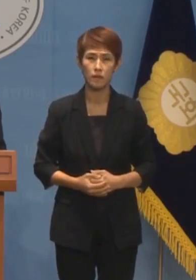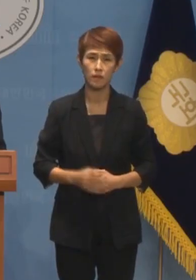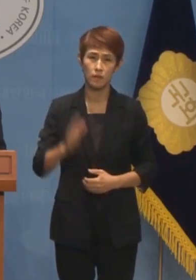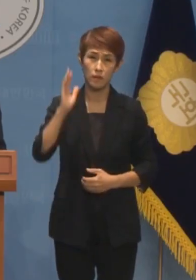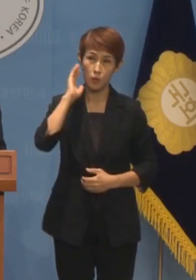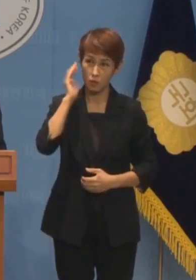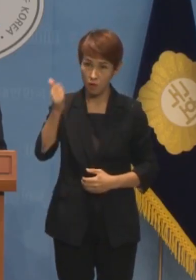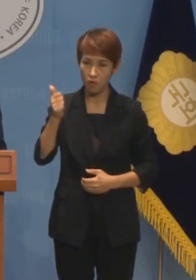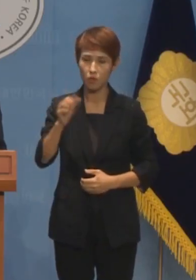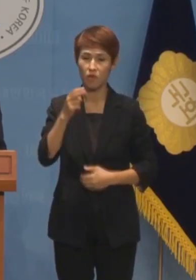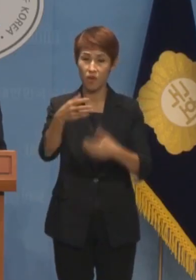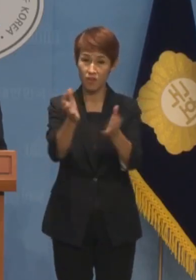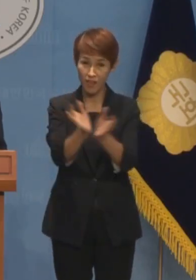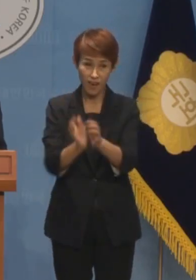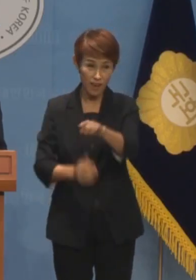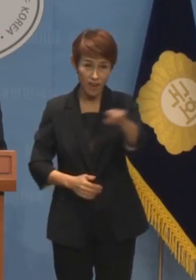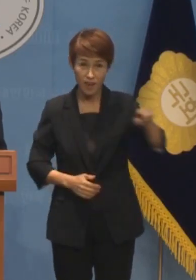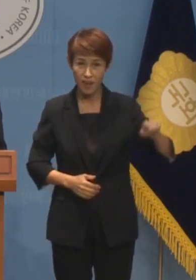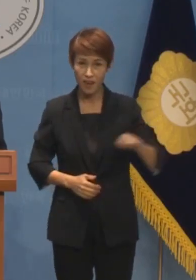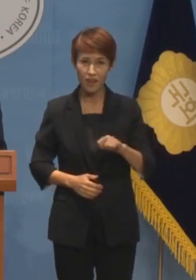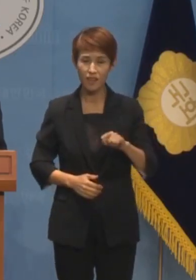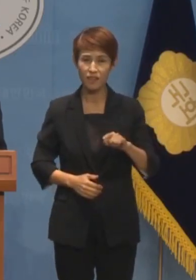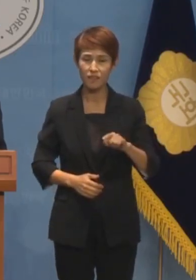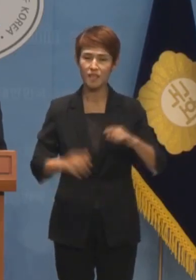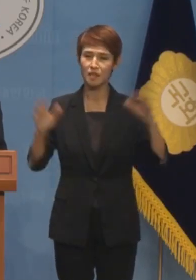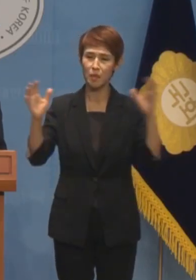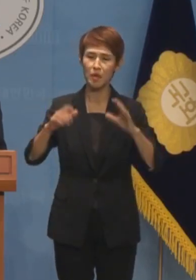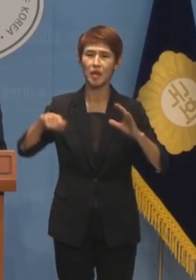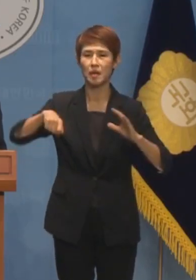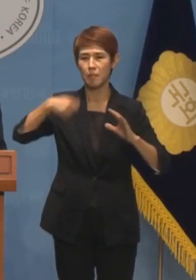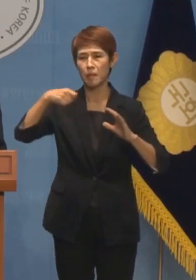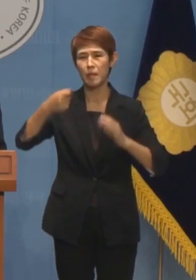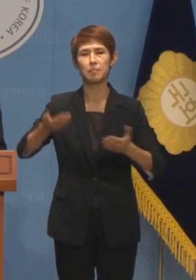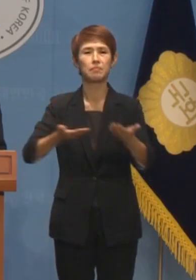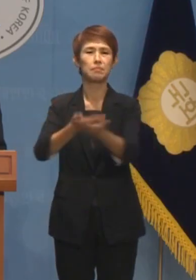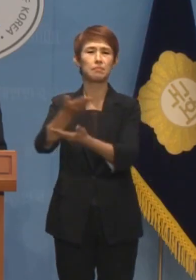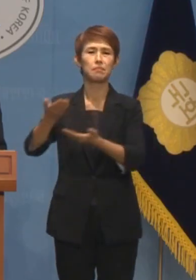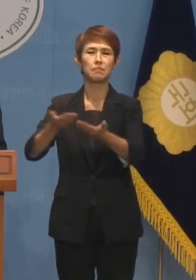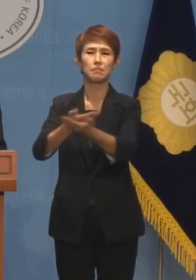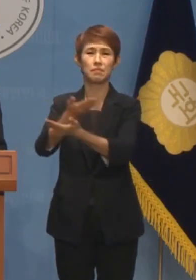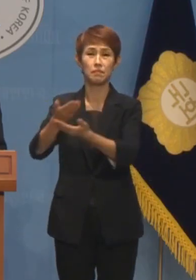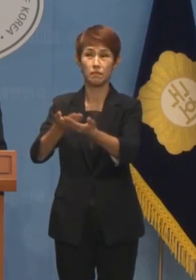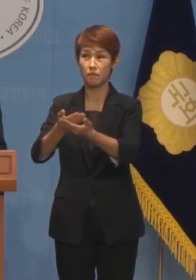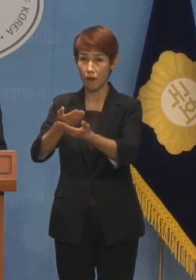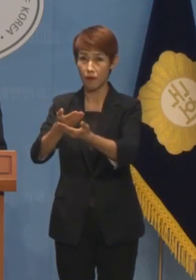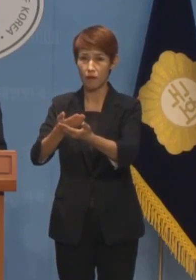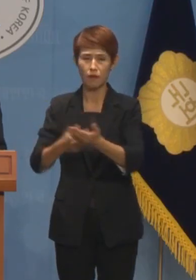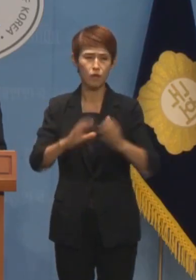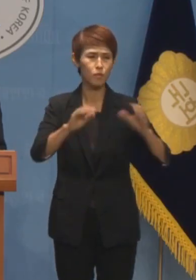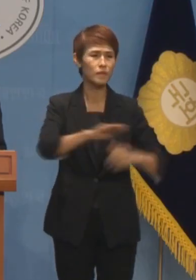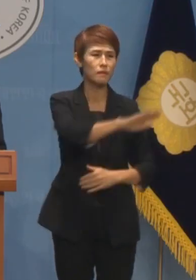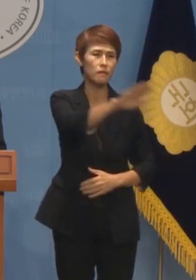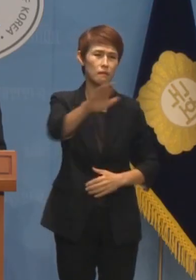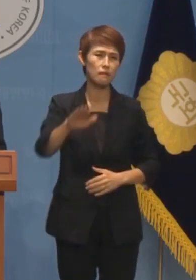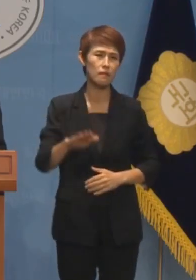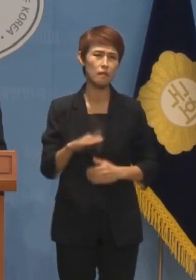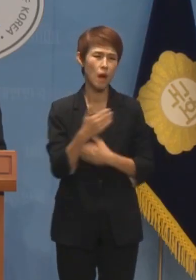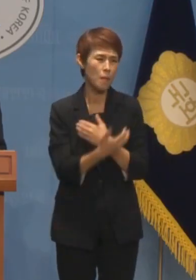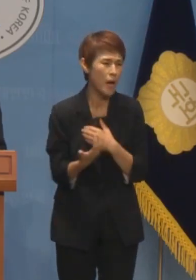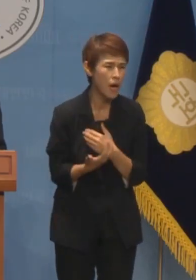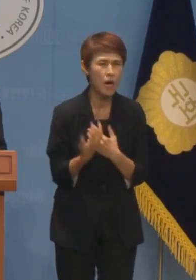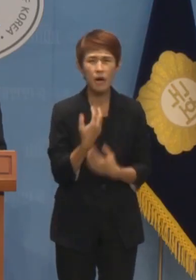대통령과 여당 지도부가 한가하게 만찬을 즐기는 동안 국민은 아픈 몸을